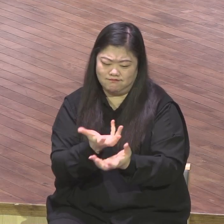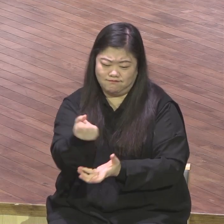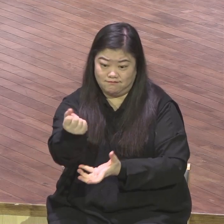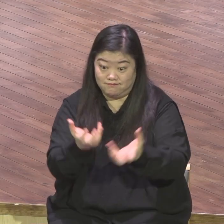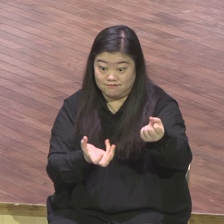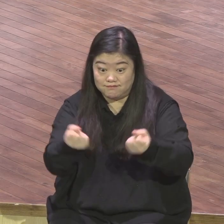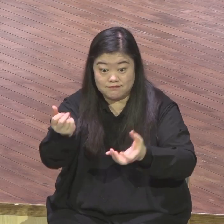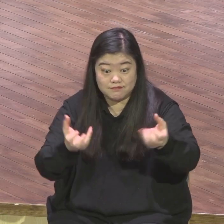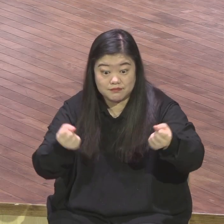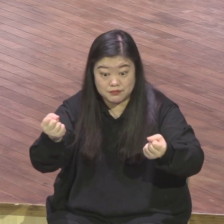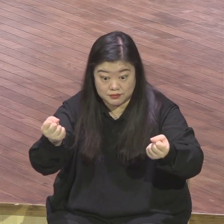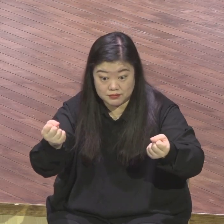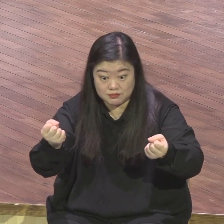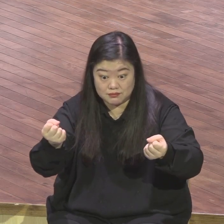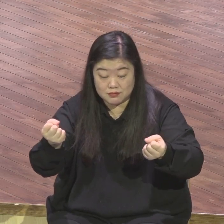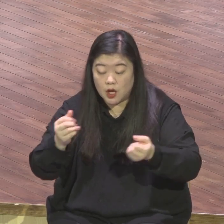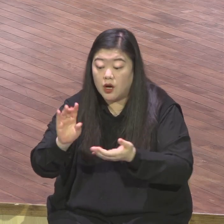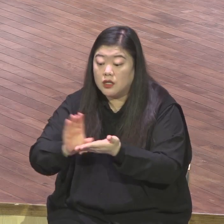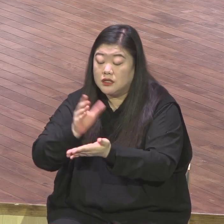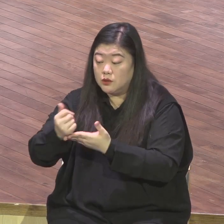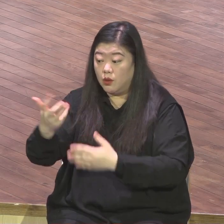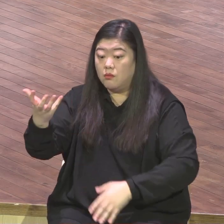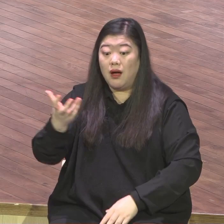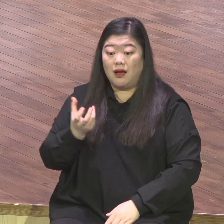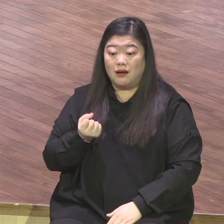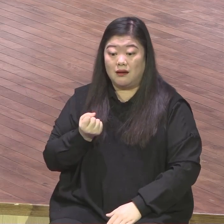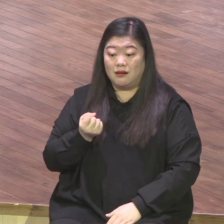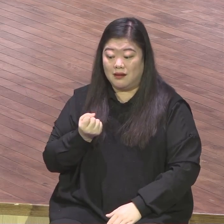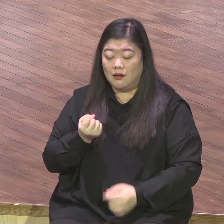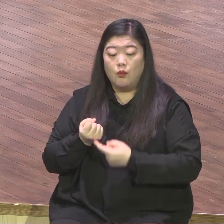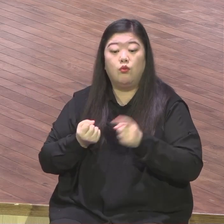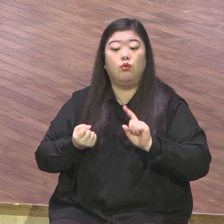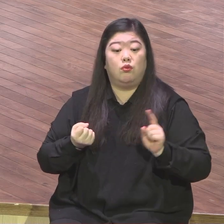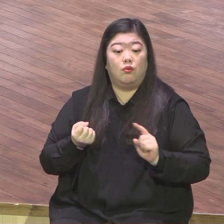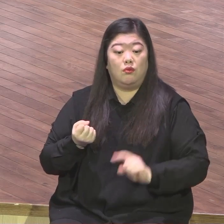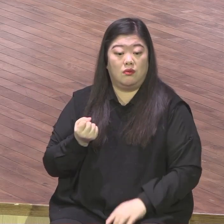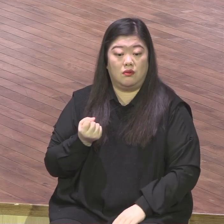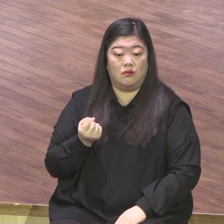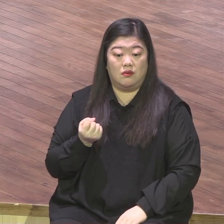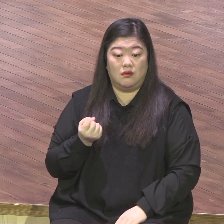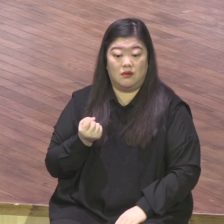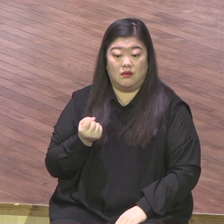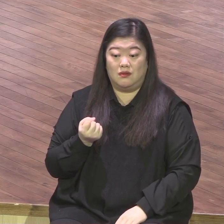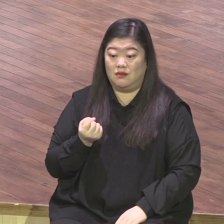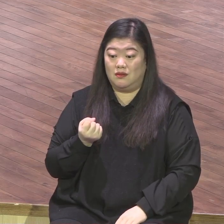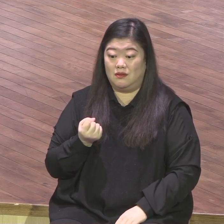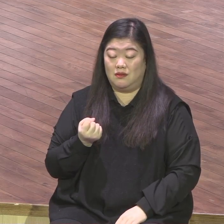받아서니 이제는 나의 수준을 넘어서